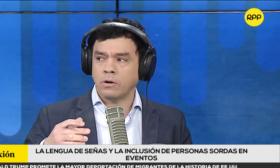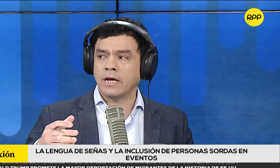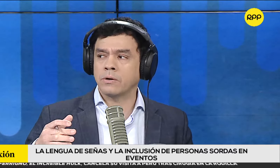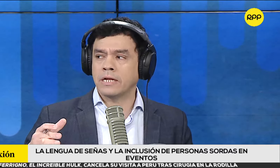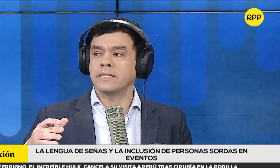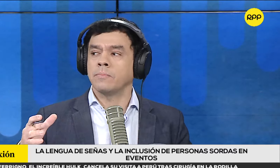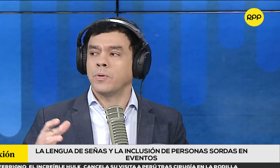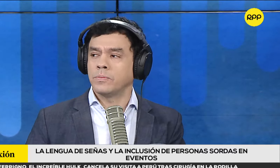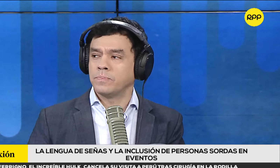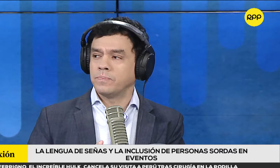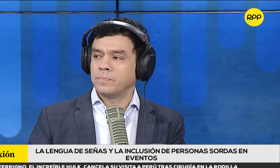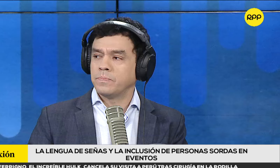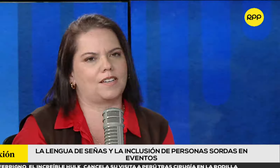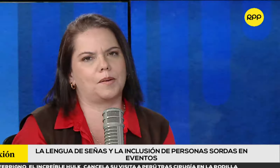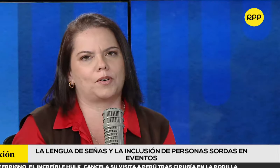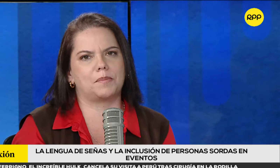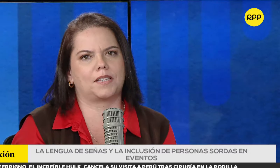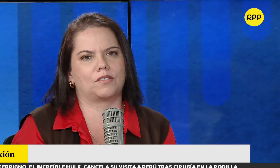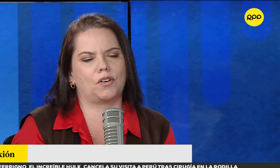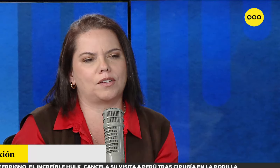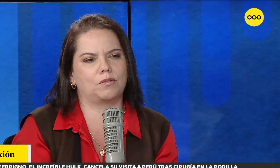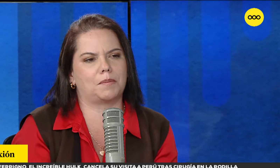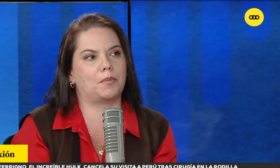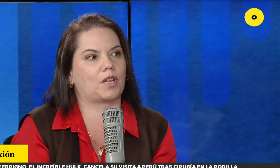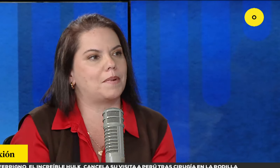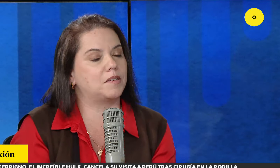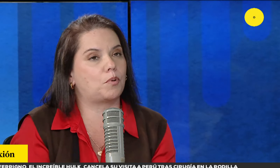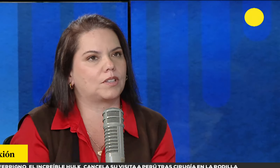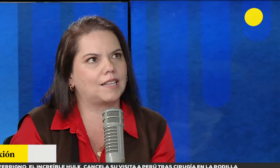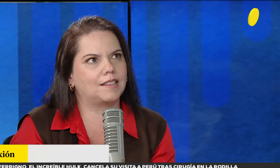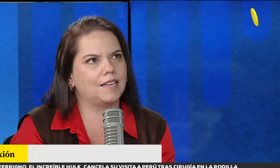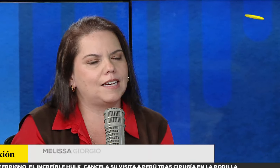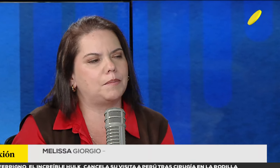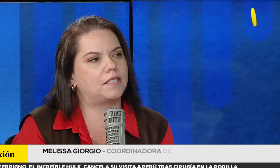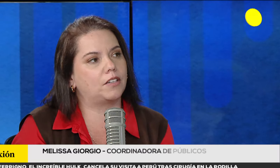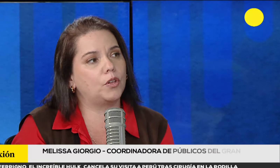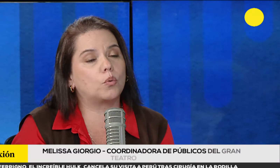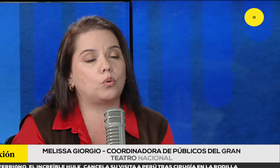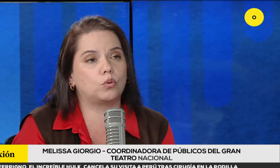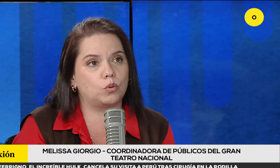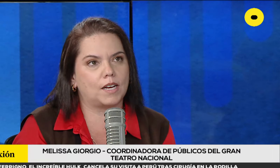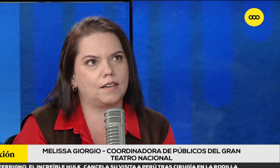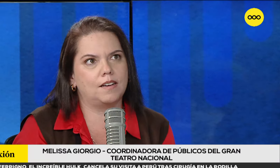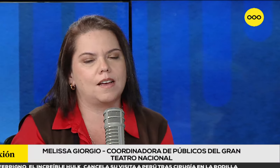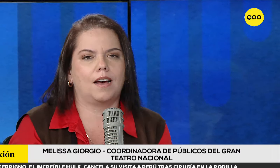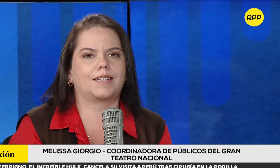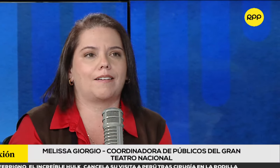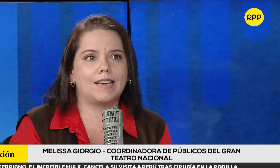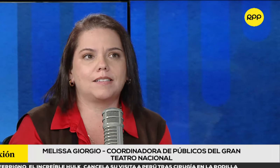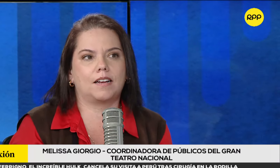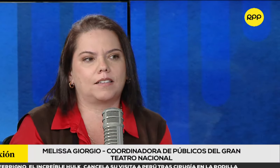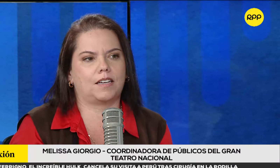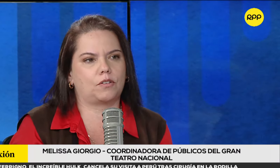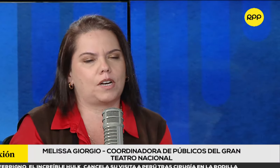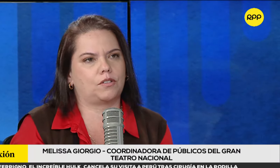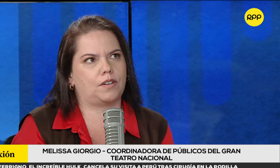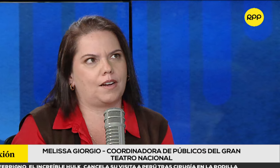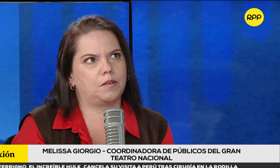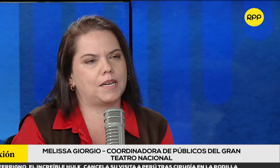a lo largo del tiempo? Claro, muchas gracias por la invitación. Es un tema por demás importante. El Ministerio de Cultura, a través del Gran Teatro Nacional, viene